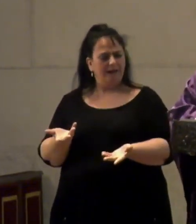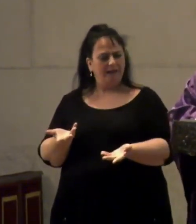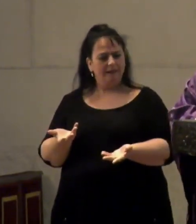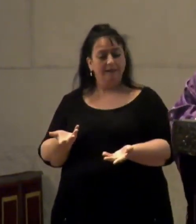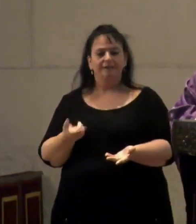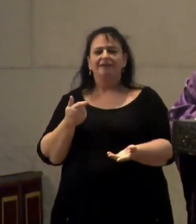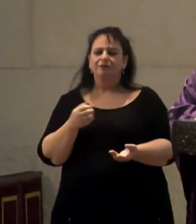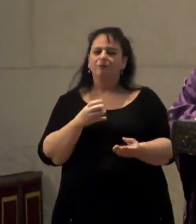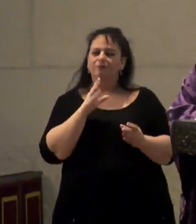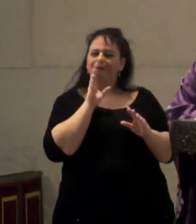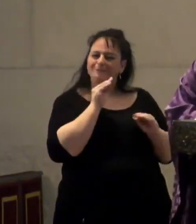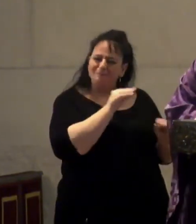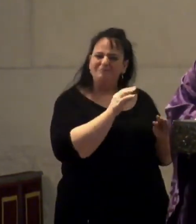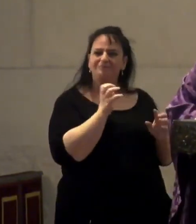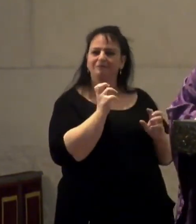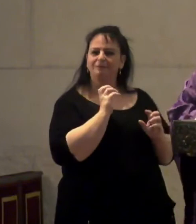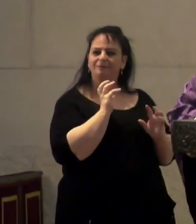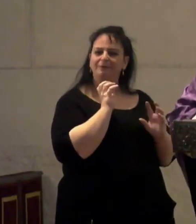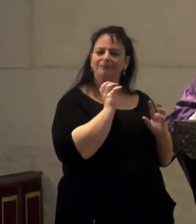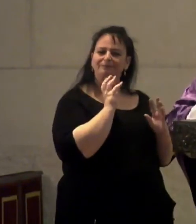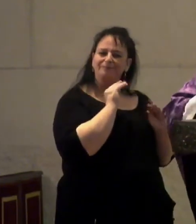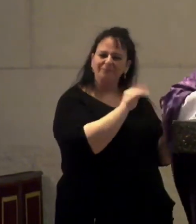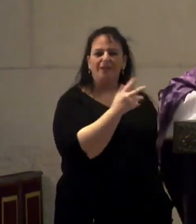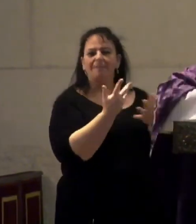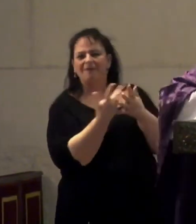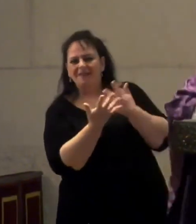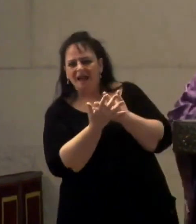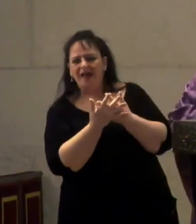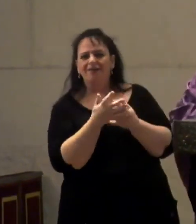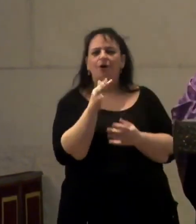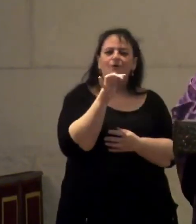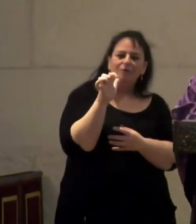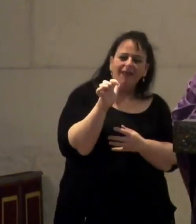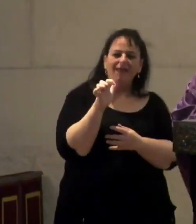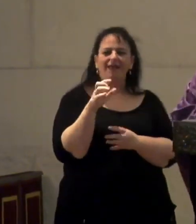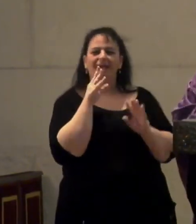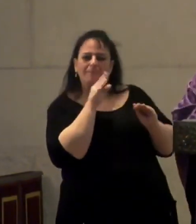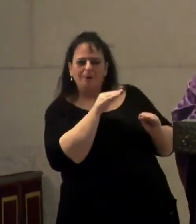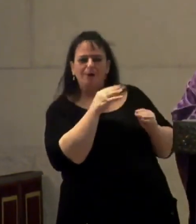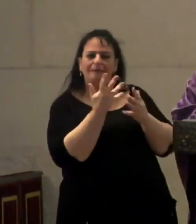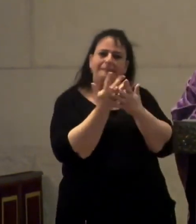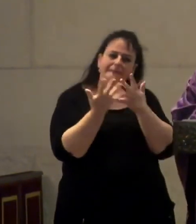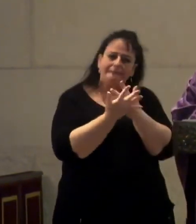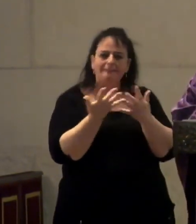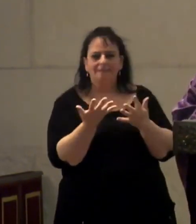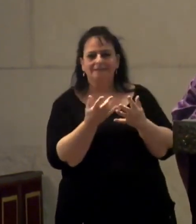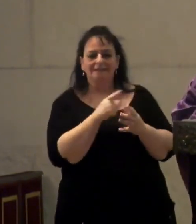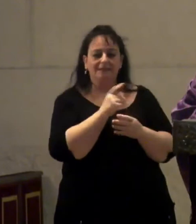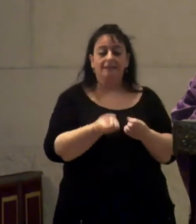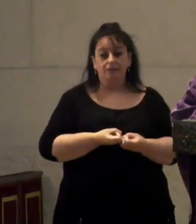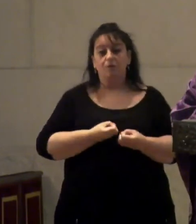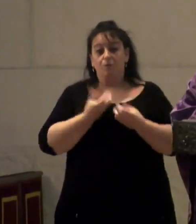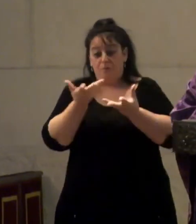Y es el reproche, este cierto reproche que se mezcla con la fe, el que también puede brotar